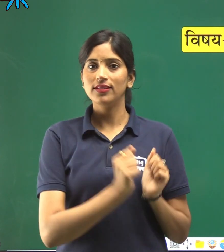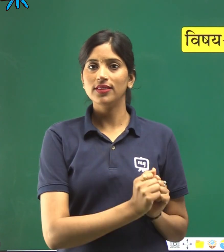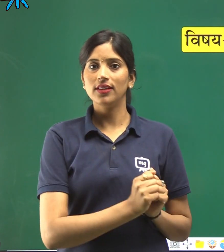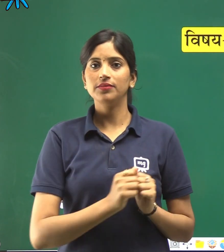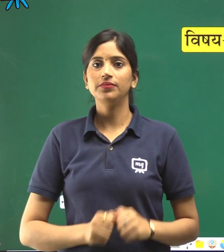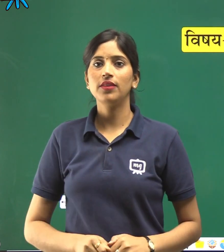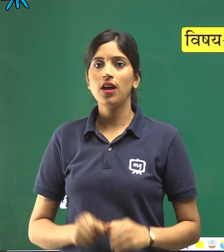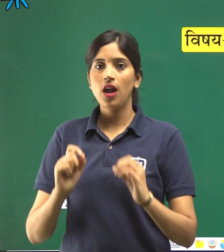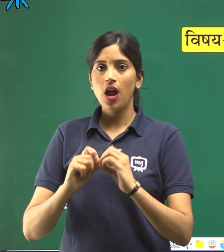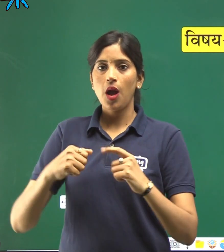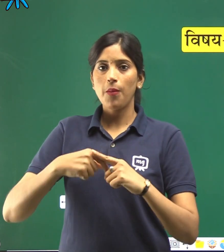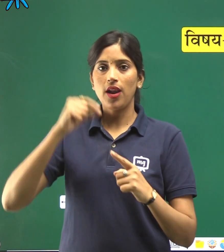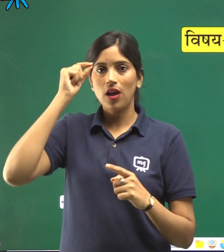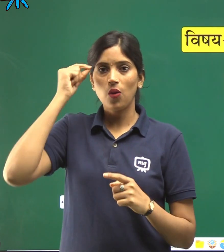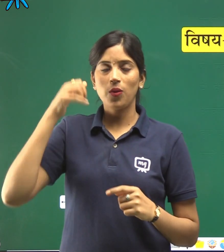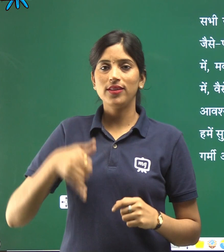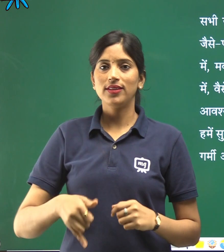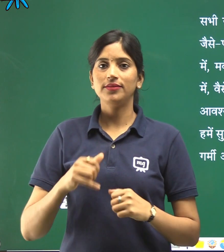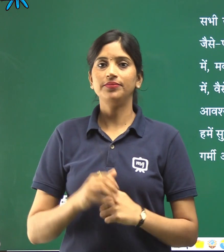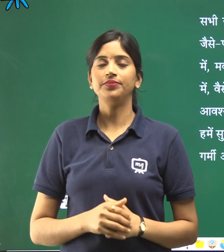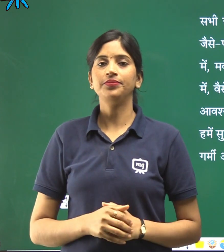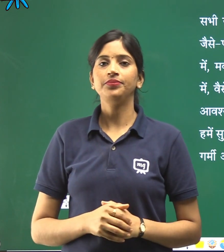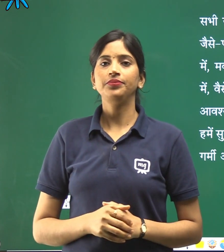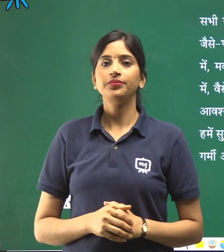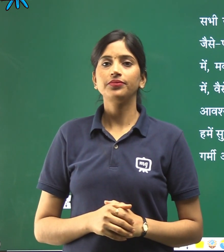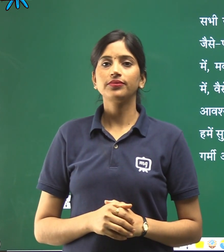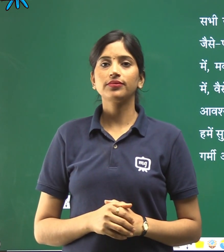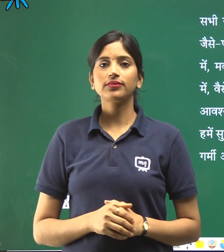साथ बाला कुमारी हैं।